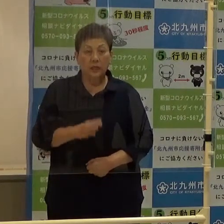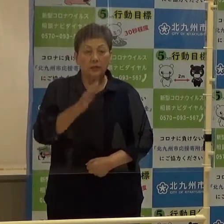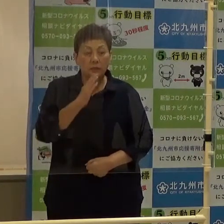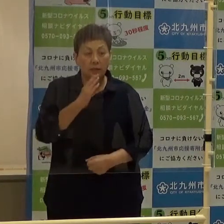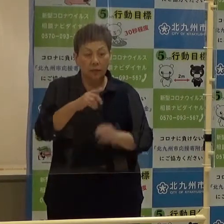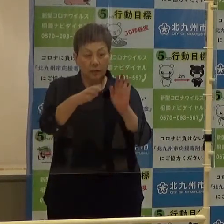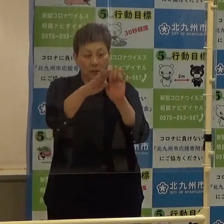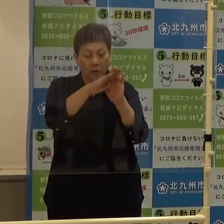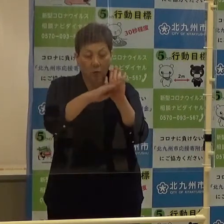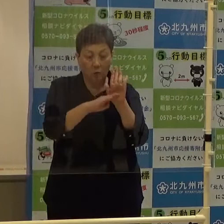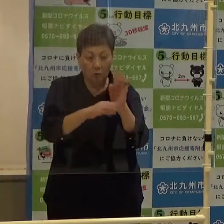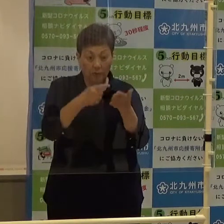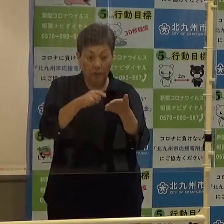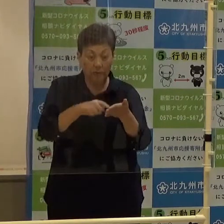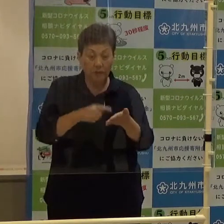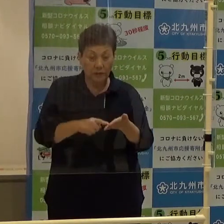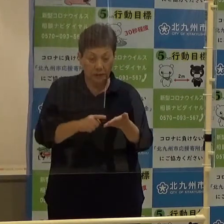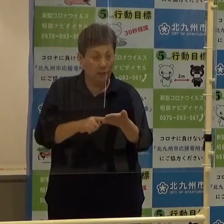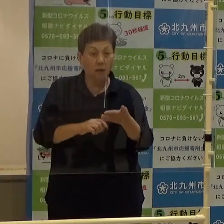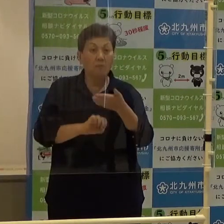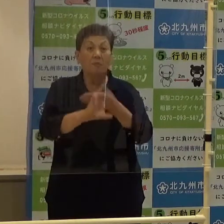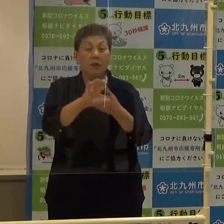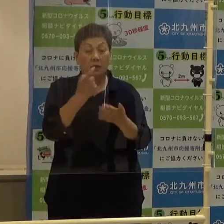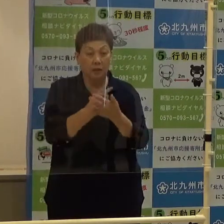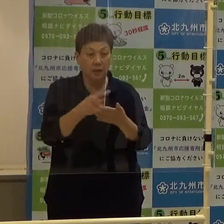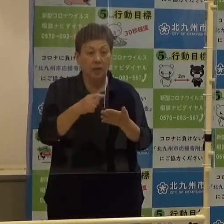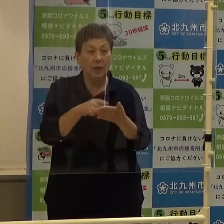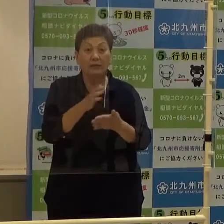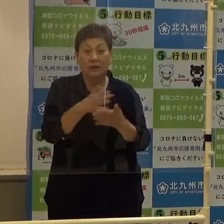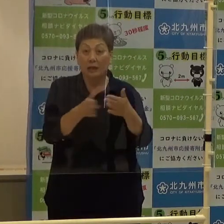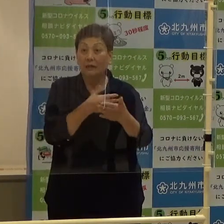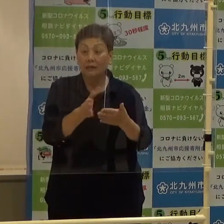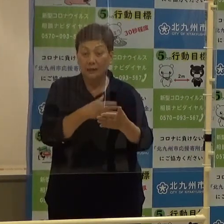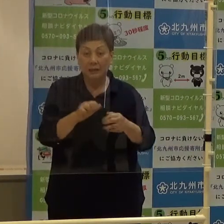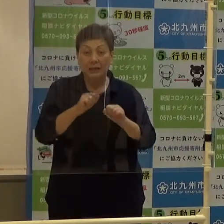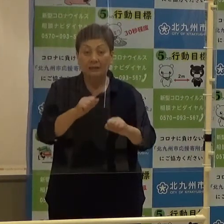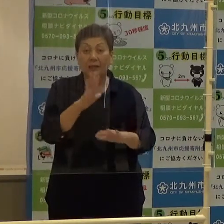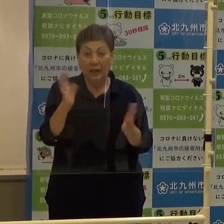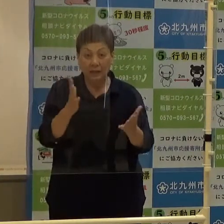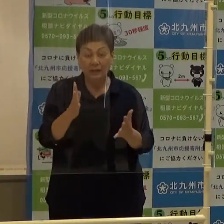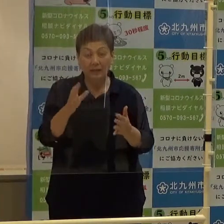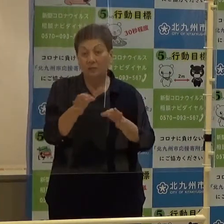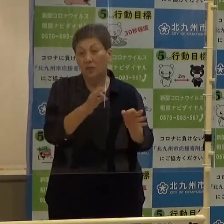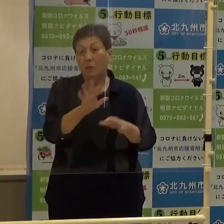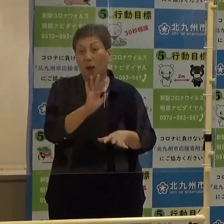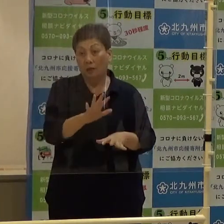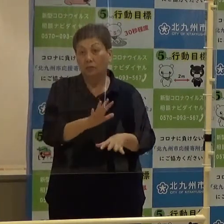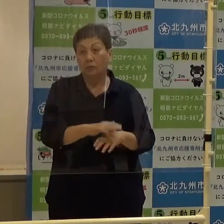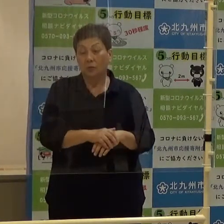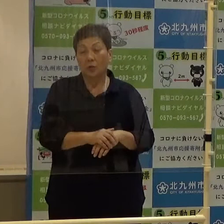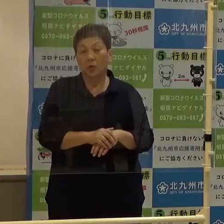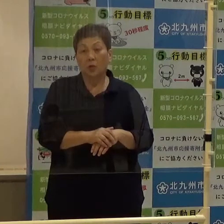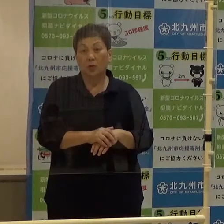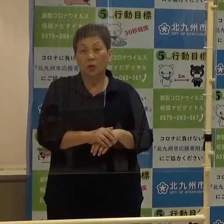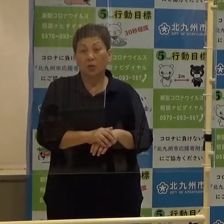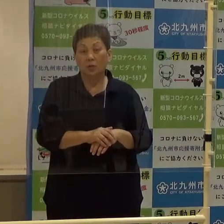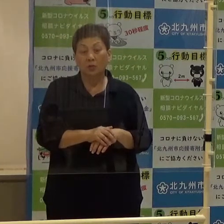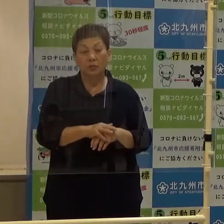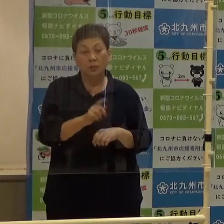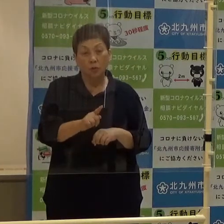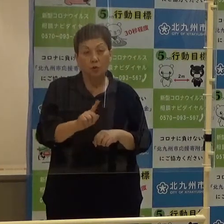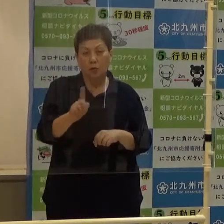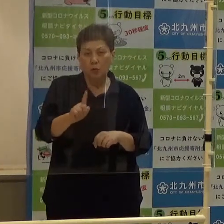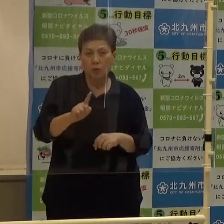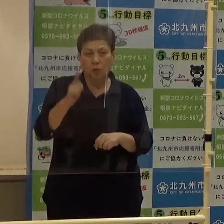ったとしたとして、まあ、取り外しとかを例えば要求できるのかと、まあ、そういったところを教えてください。